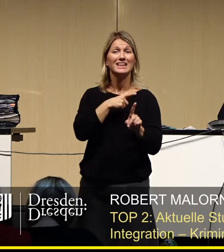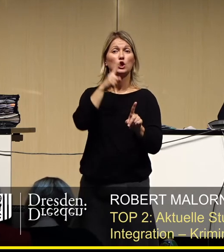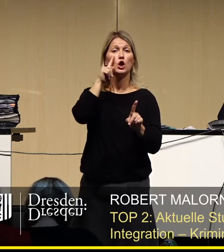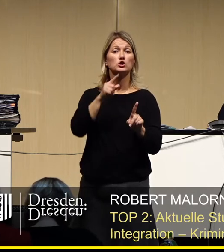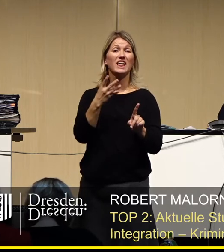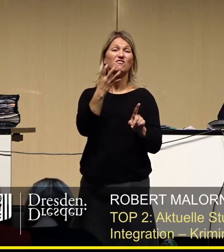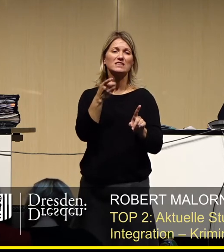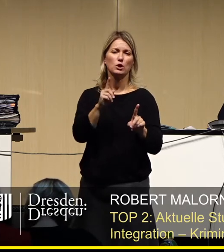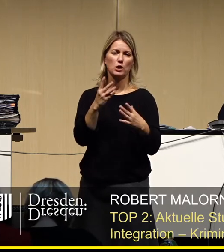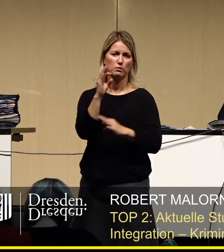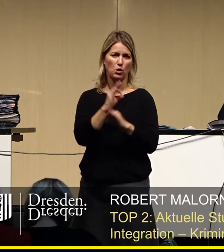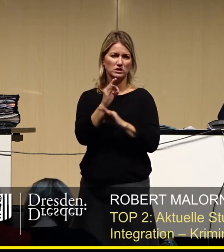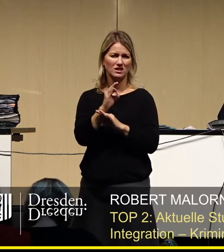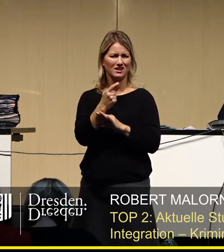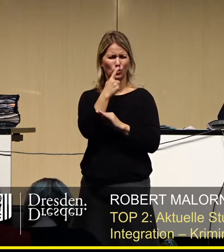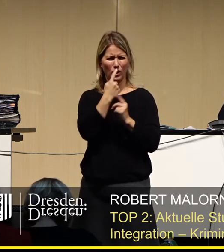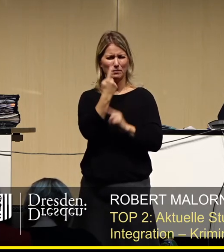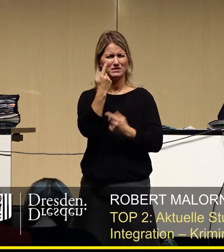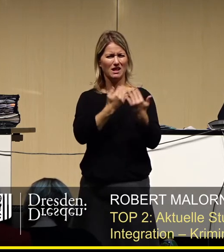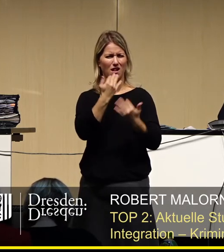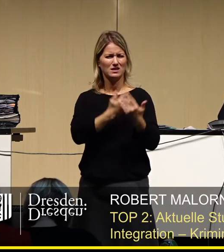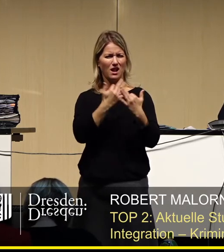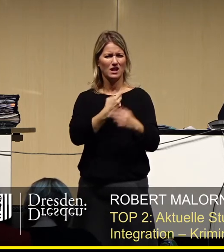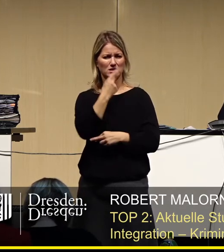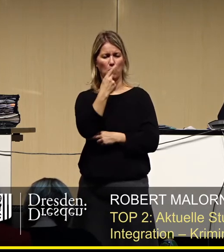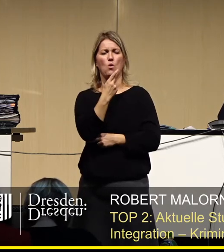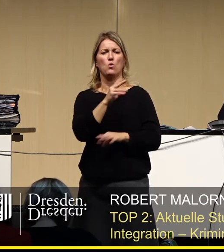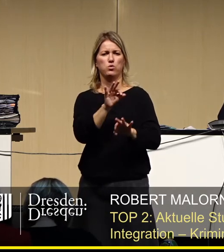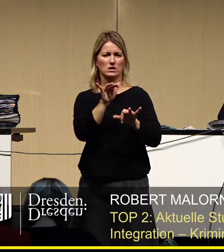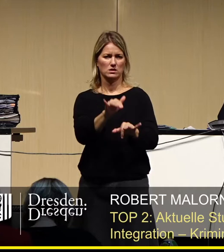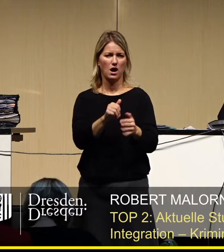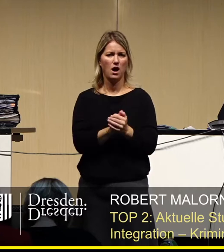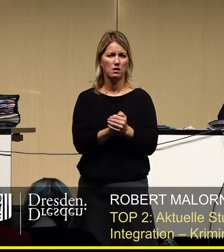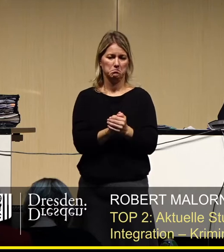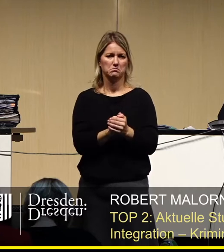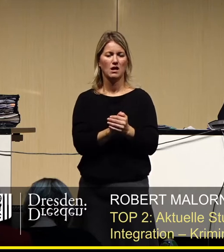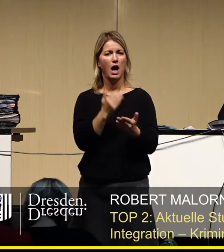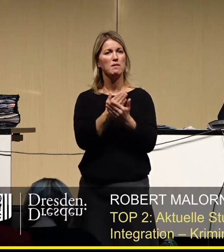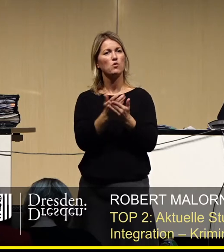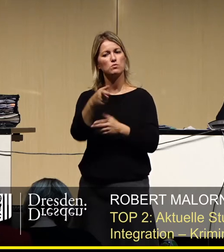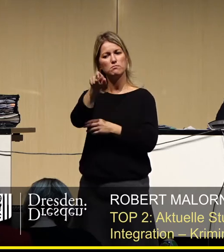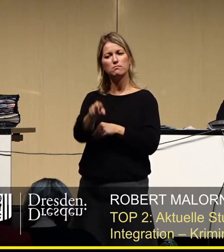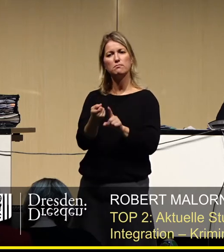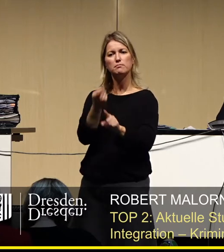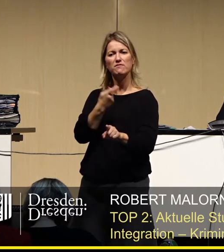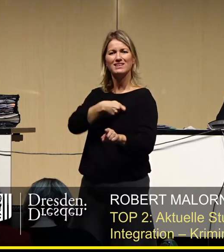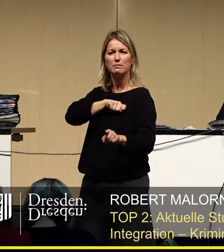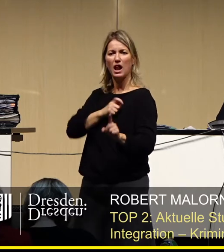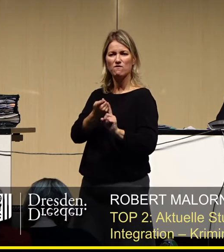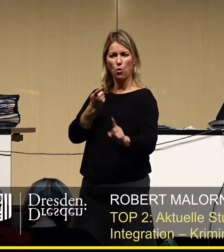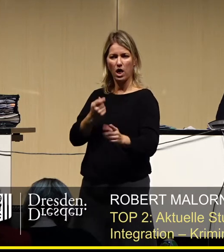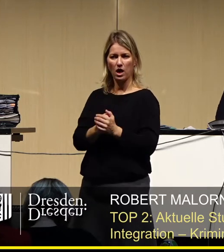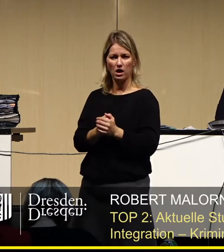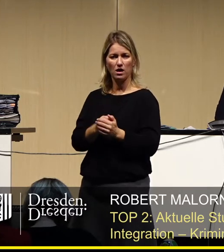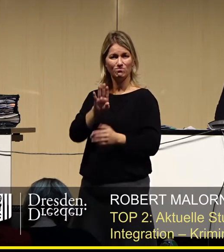43,9%. Das sind die bloßen Zahlen und die sind wirklich traurig. Da stellt sich die Frage, warum wird ein Mensch kriminell? Ist es seine